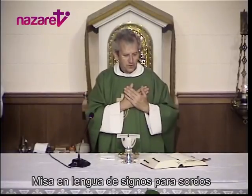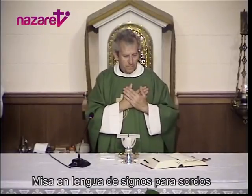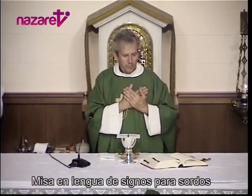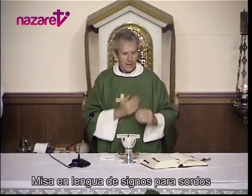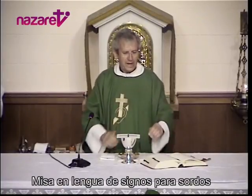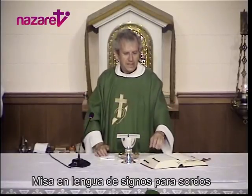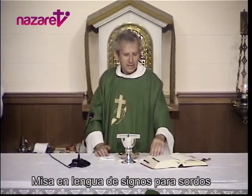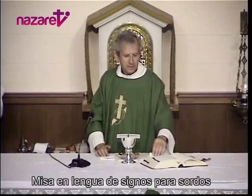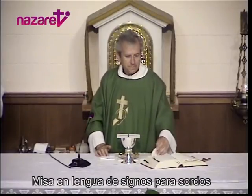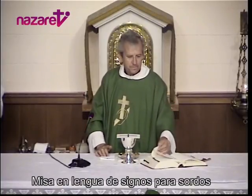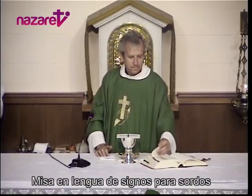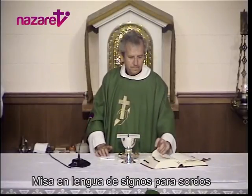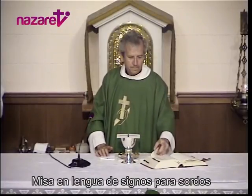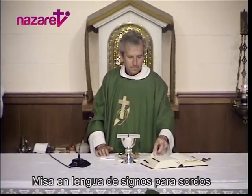por la caridad.